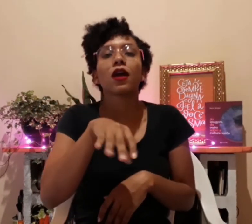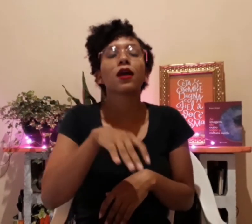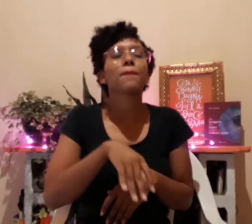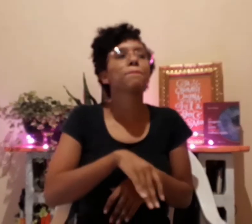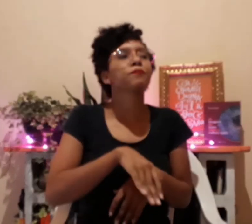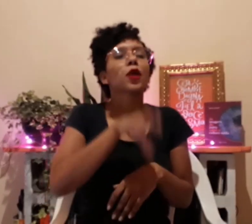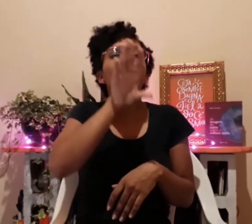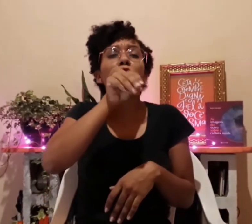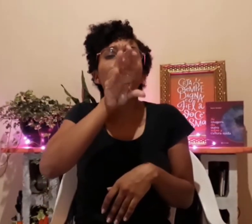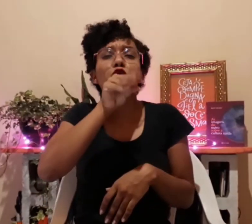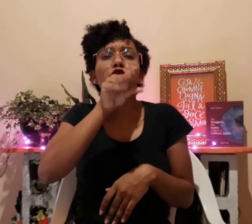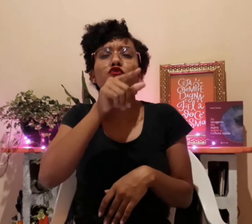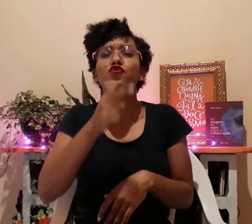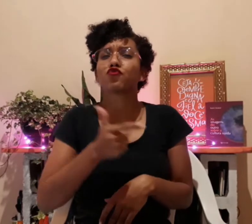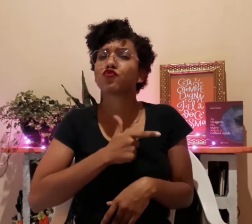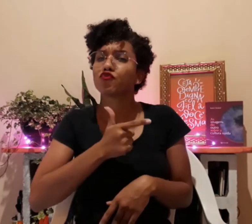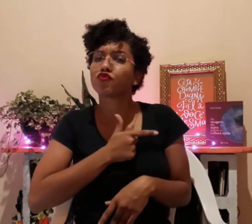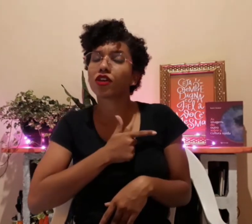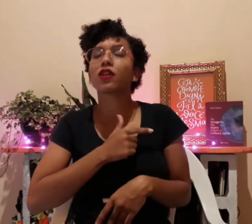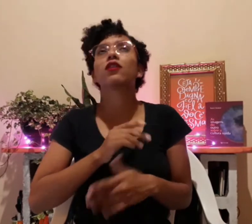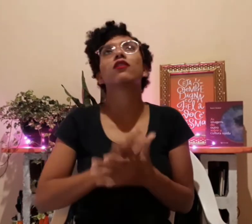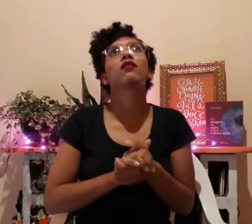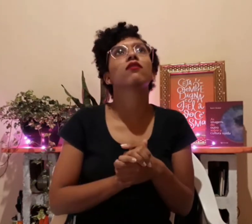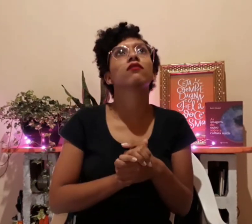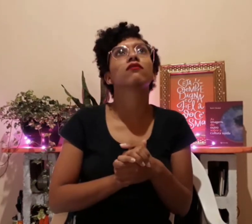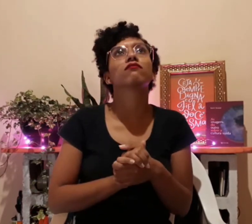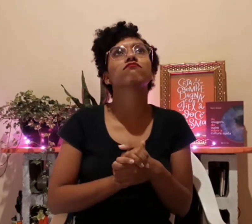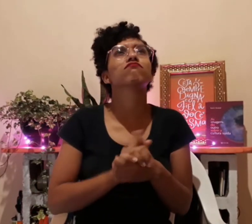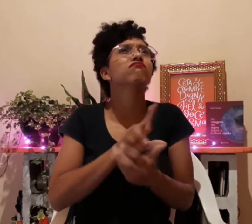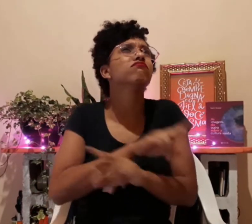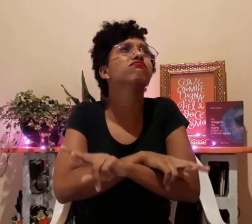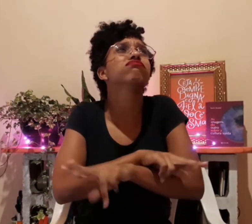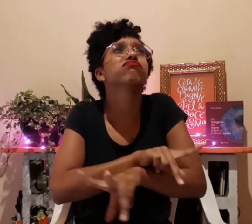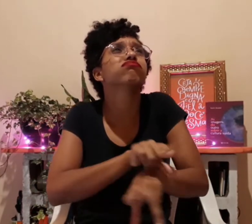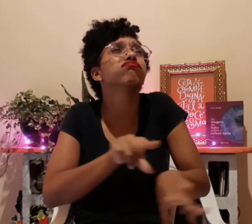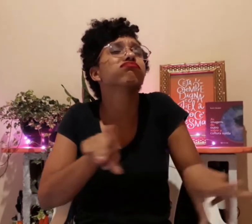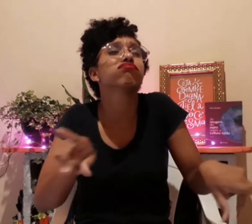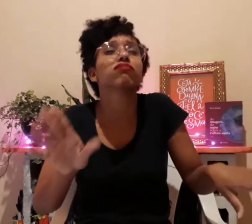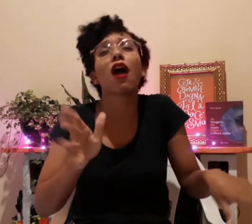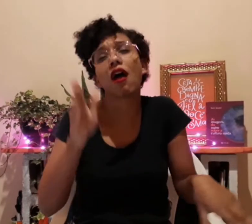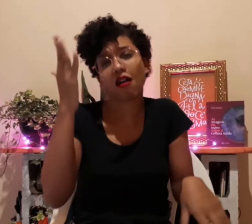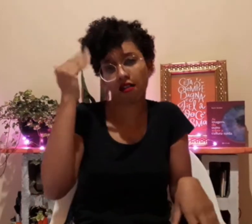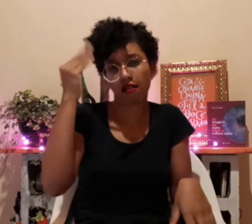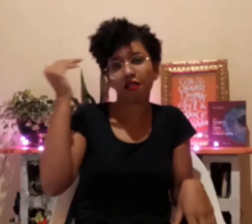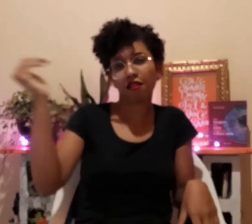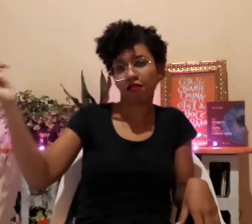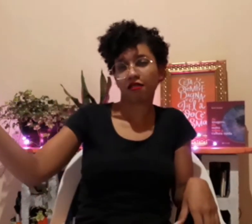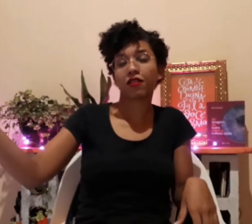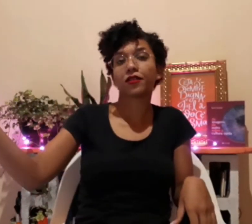Porquinhos, Patinho Feio. Tem várias. Enfim, são